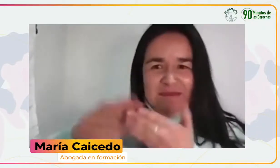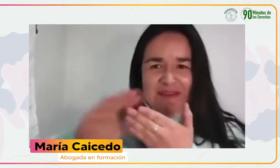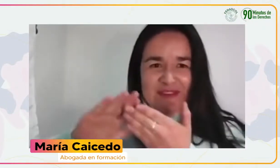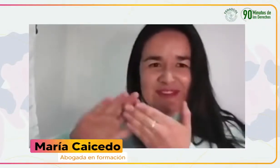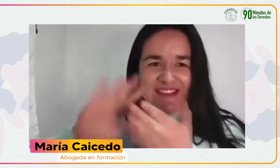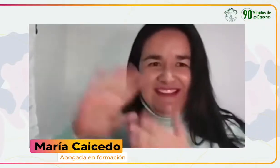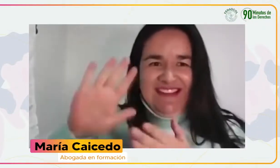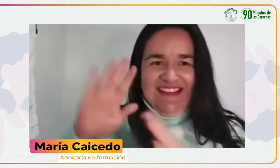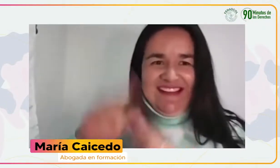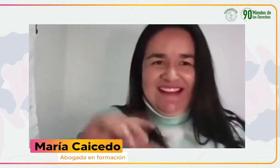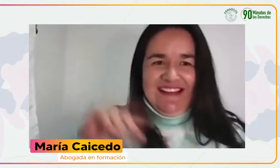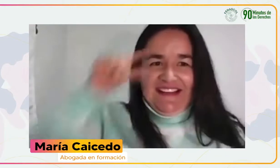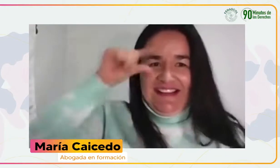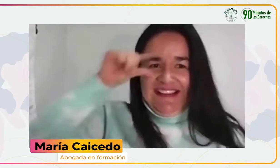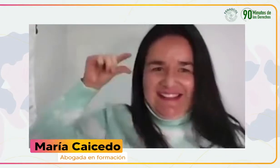Perdón, ¿Magda?